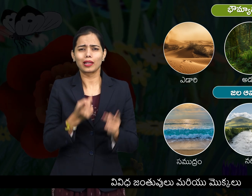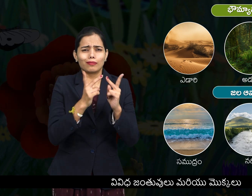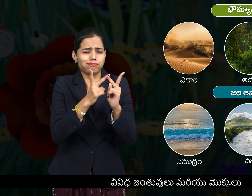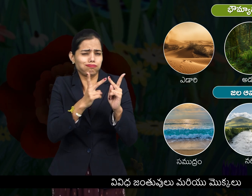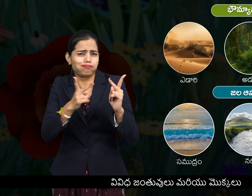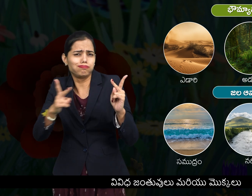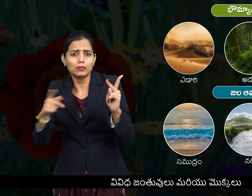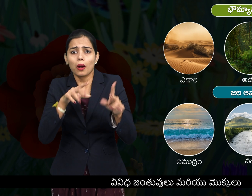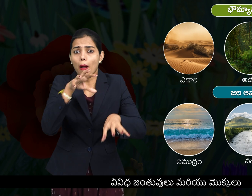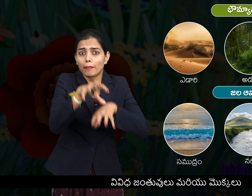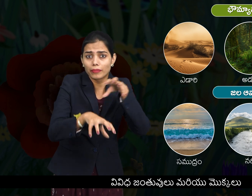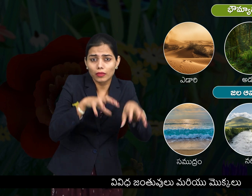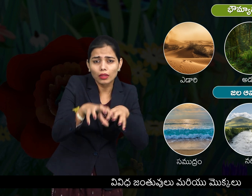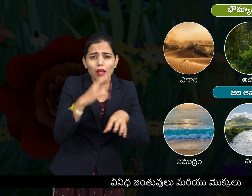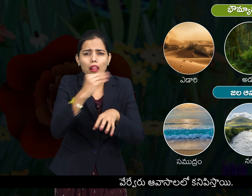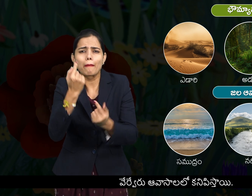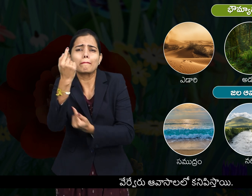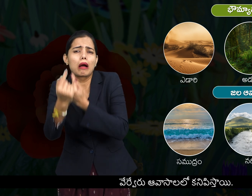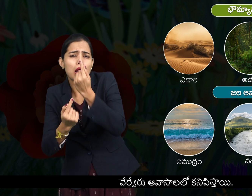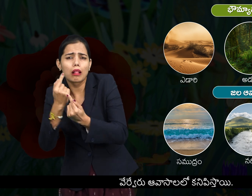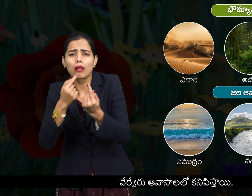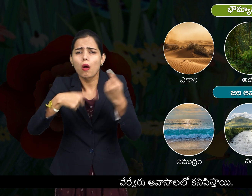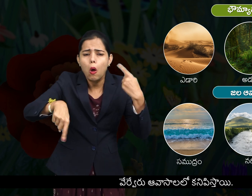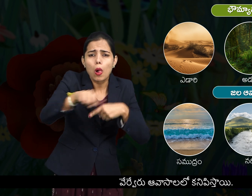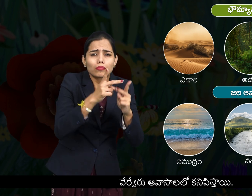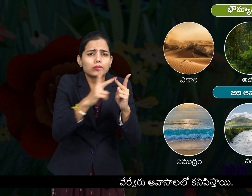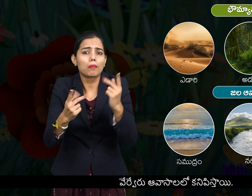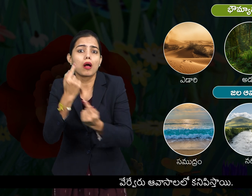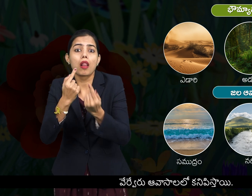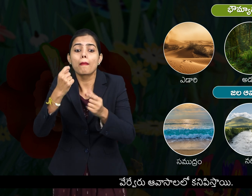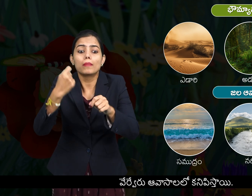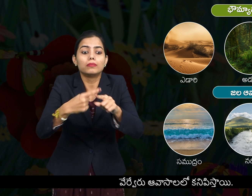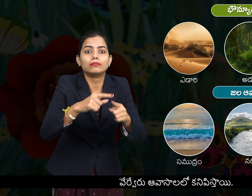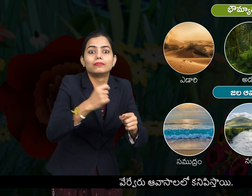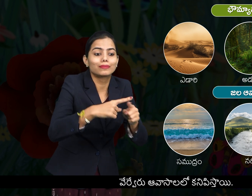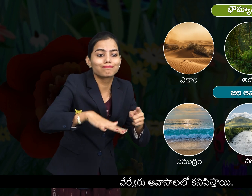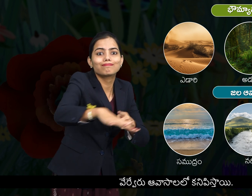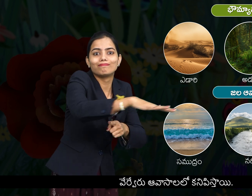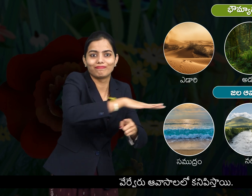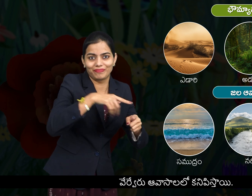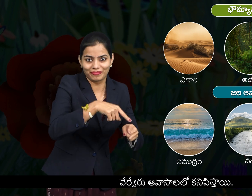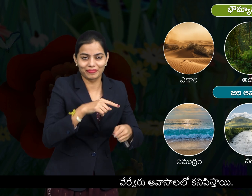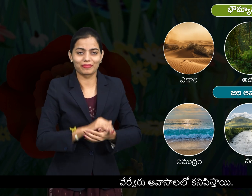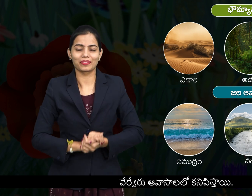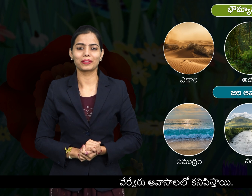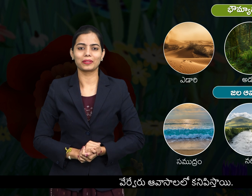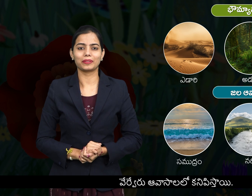వివిధ జంతువులు మరియు మొక్కలు వేర్వేరు ఆవాసాలలో కనిపిస్తాయి.